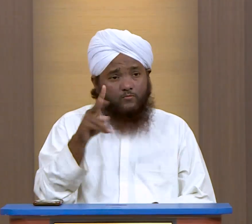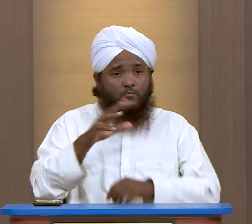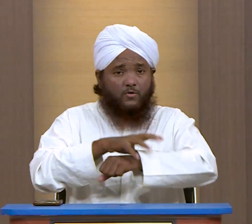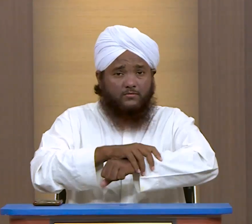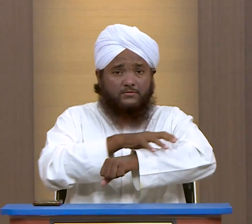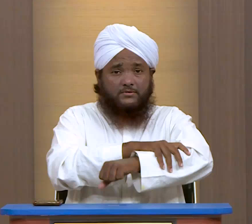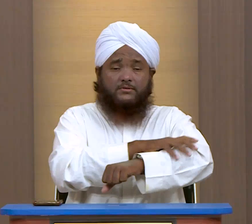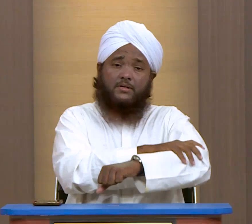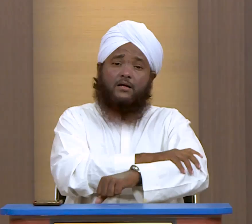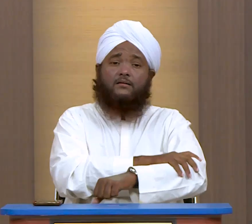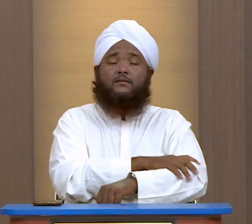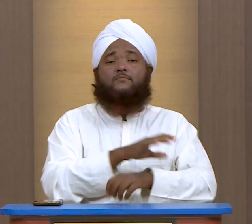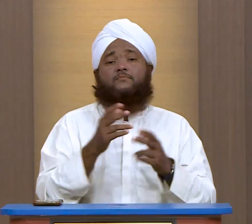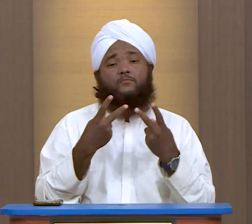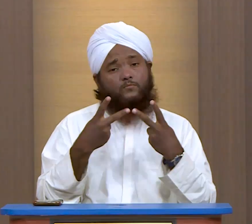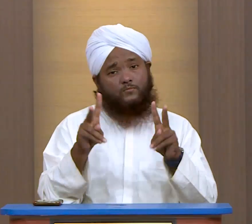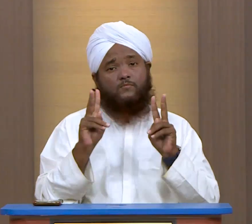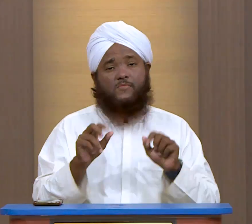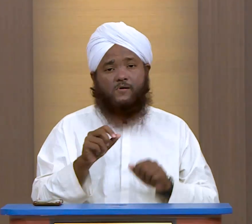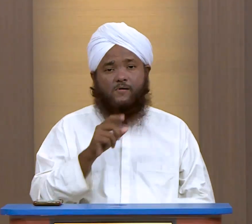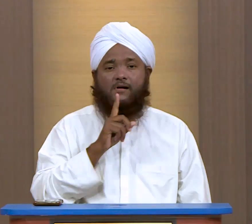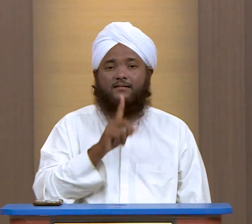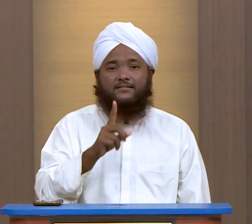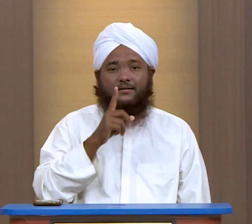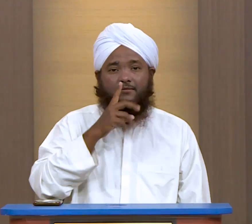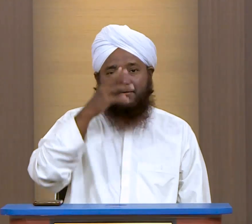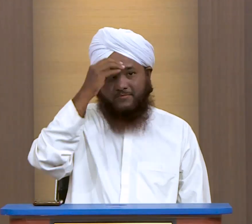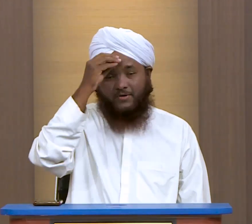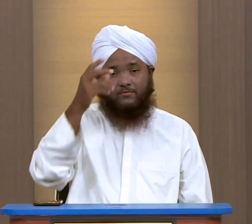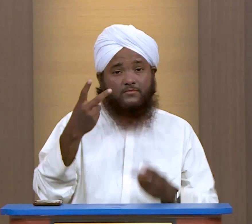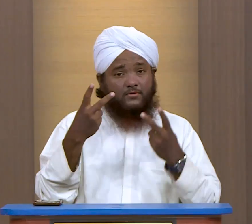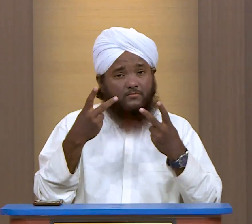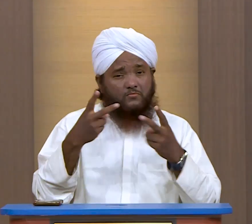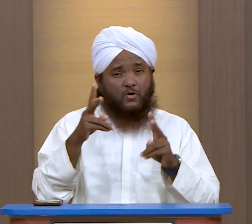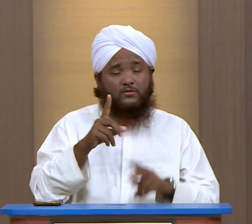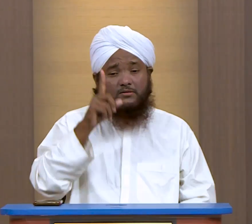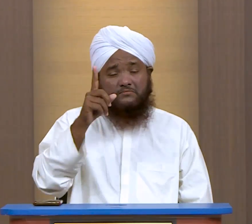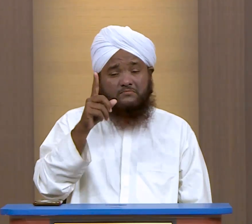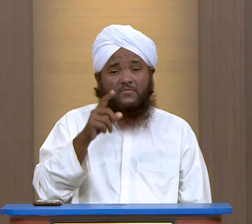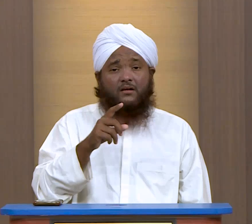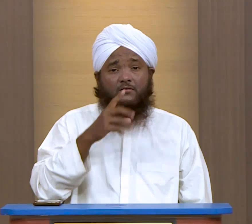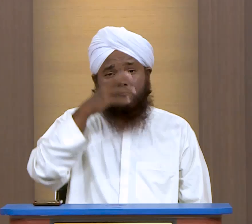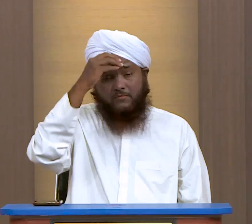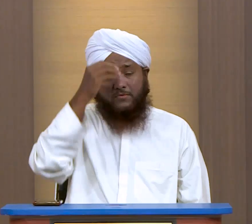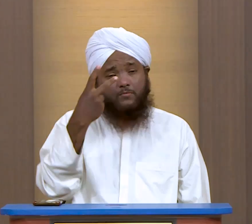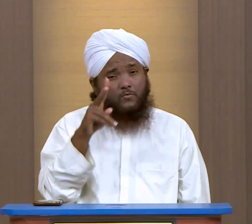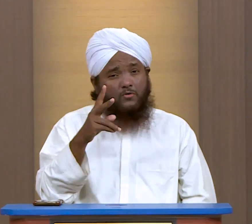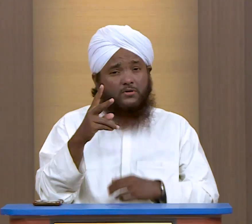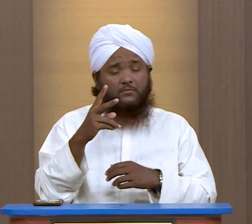ہے۔ یقیناً ہمارے والدین کے ہم پر بے حد احسانات ہیں۔ انہوں نے پیدائش کے